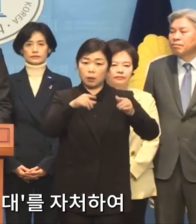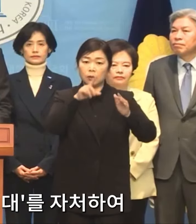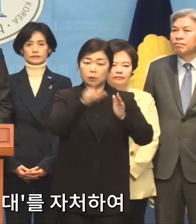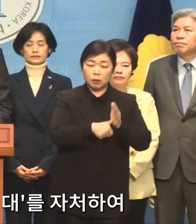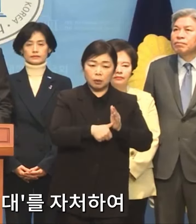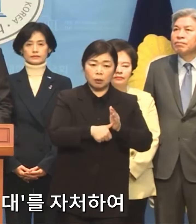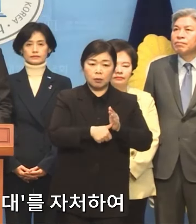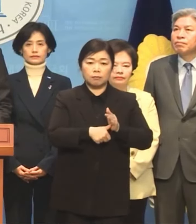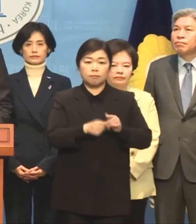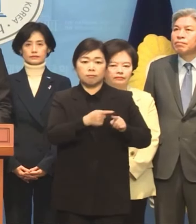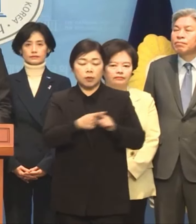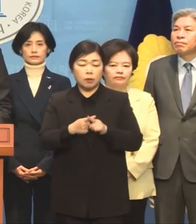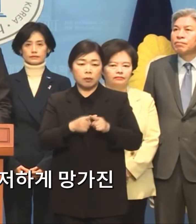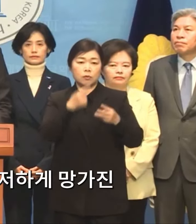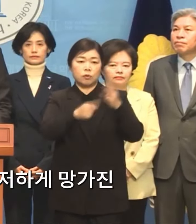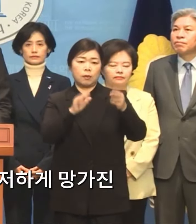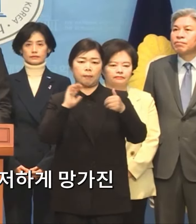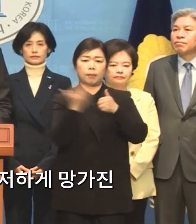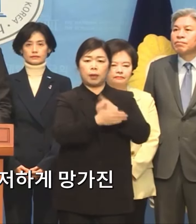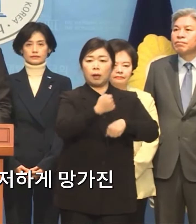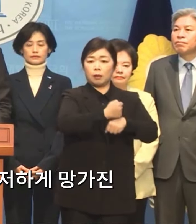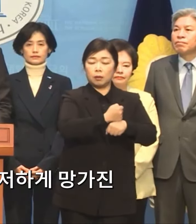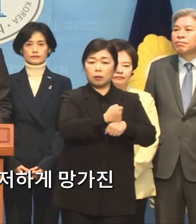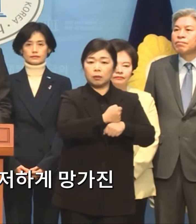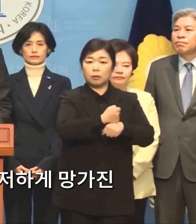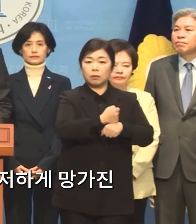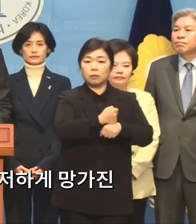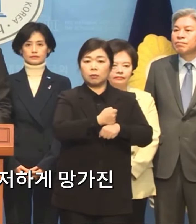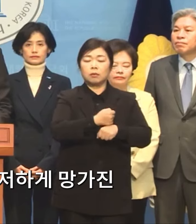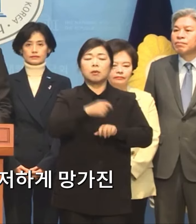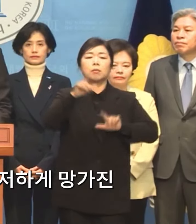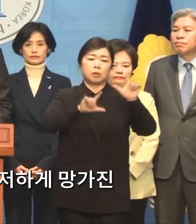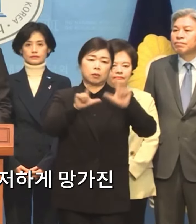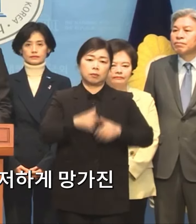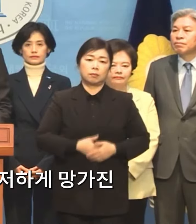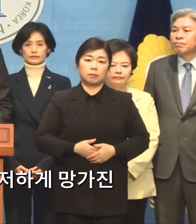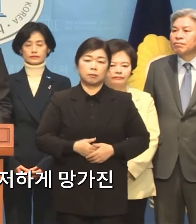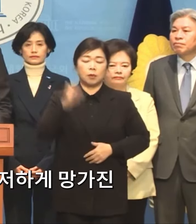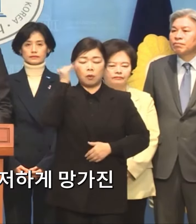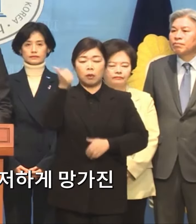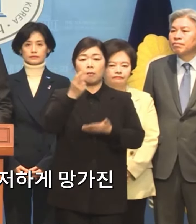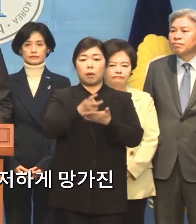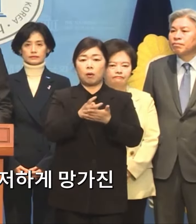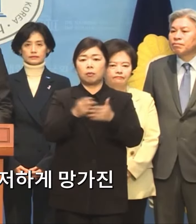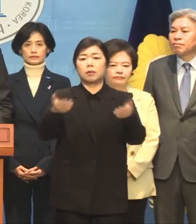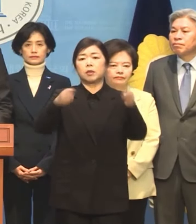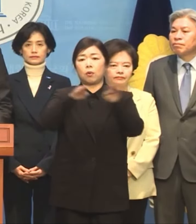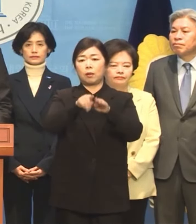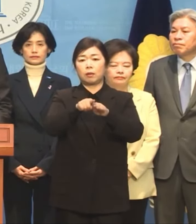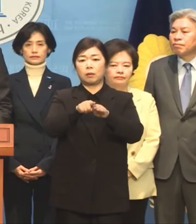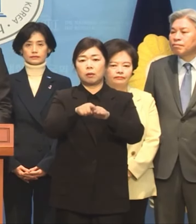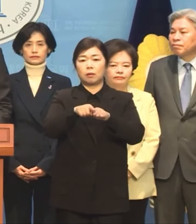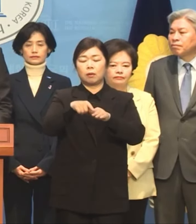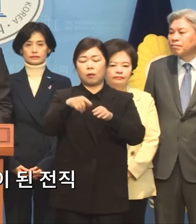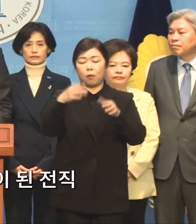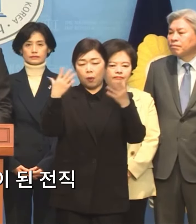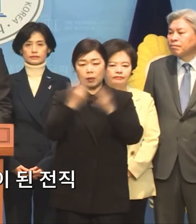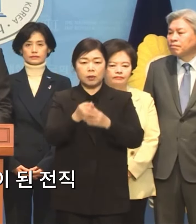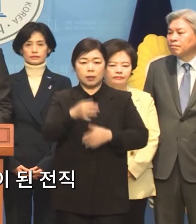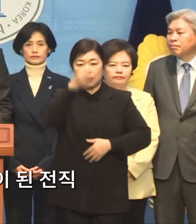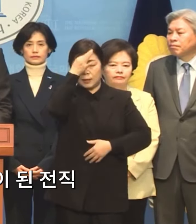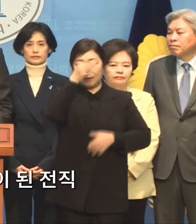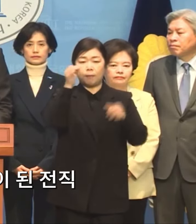돌격대를 자하여 헌관으로 의 위상이 철저하게 망가진 조직이 바로 사원입니다